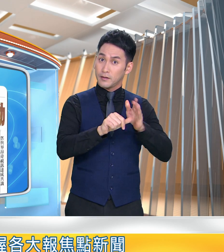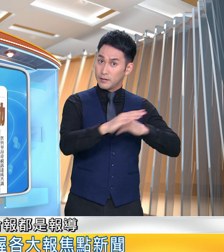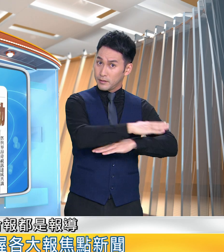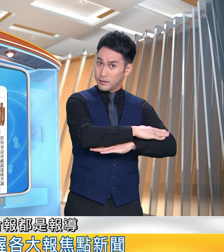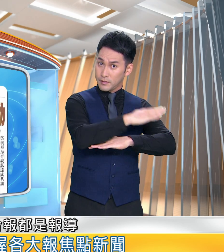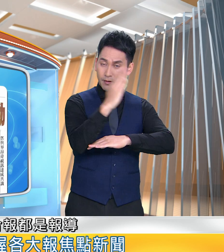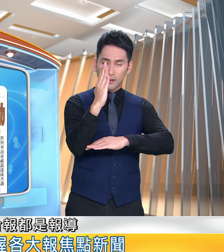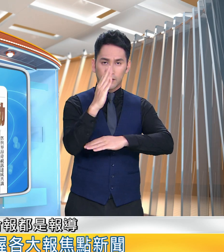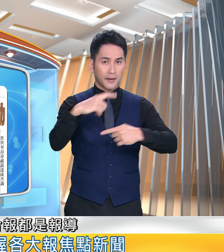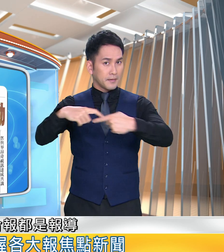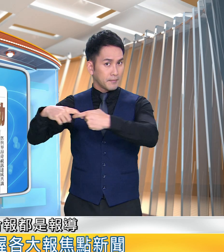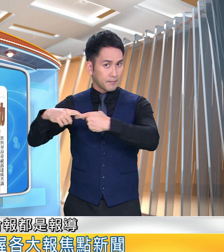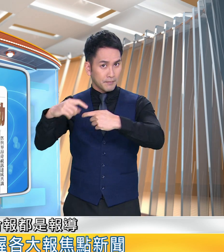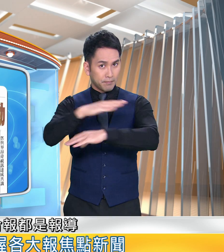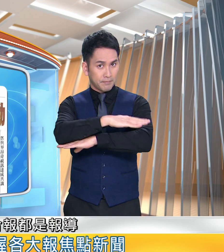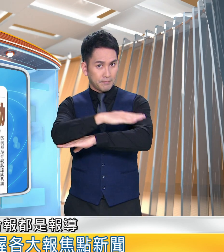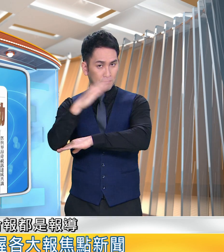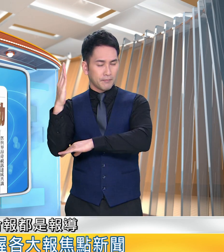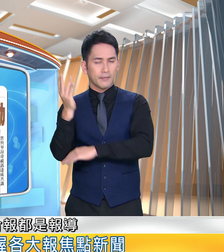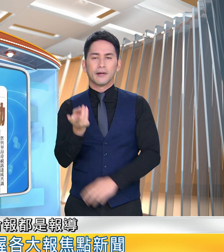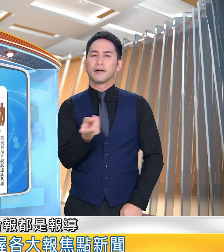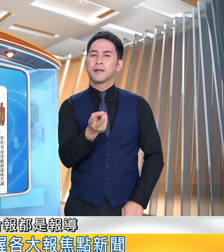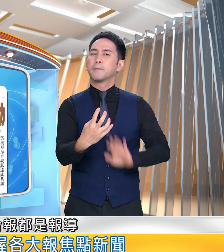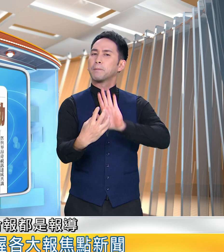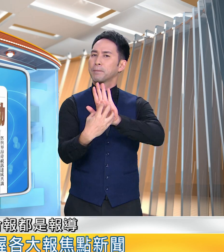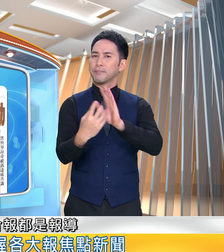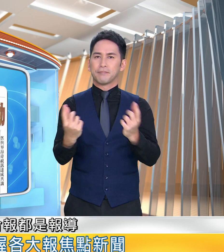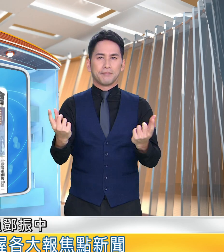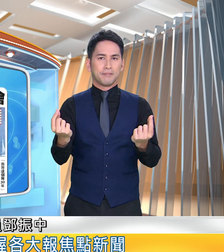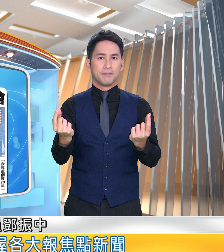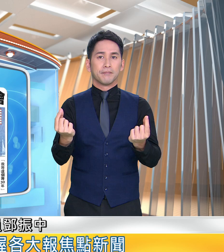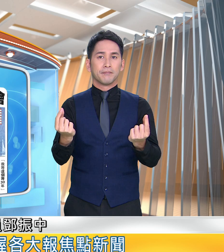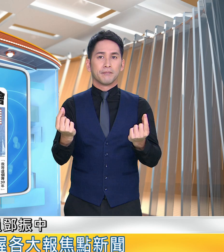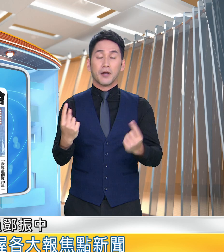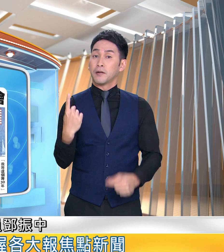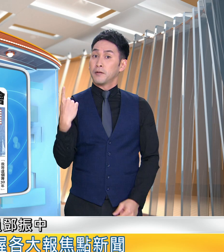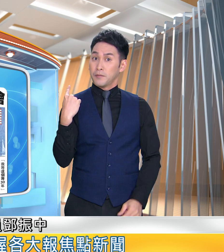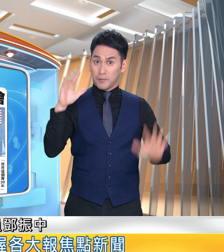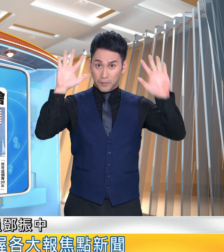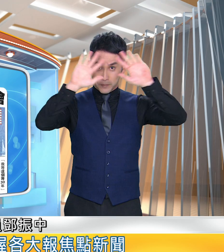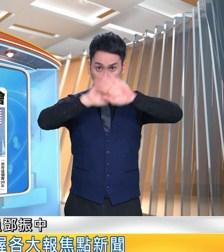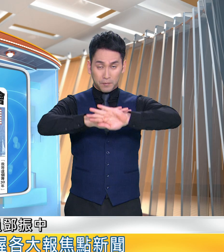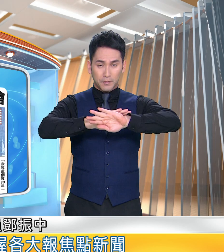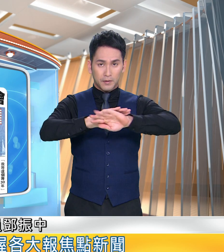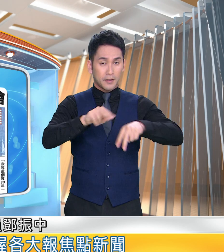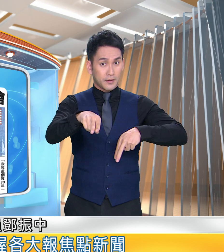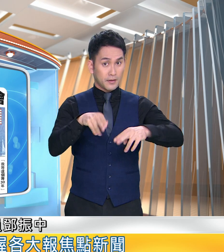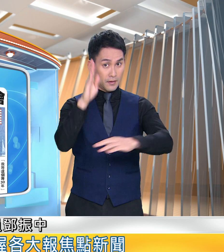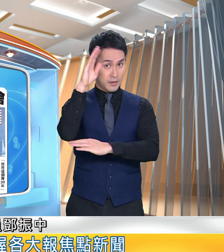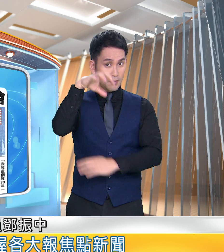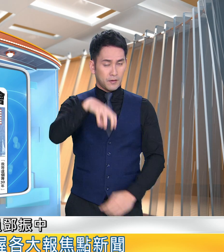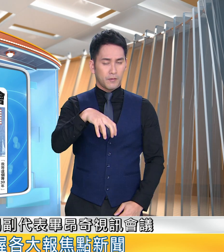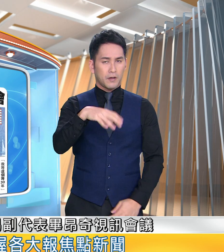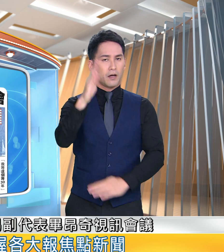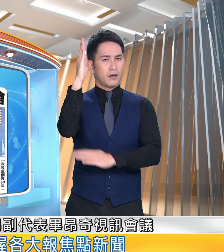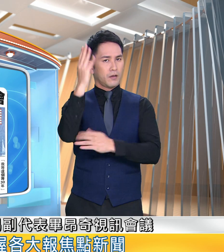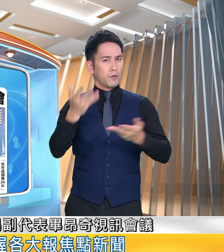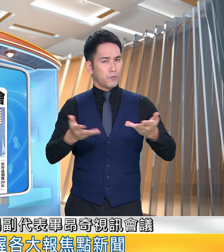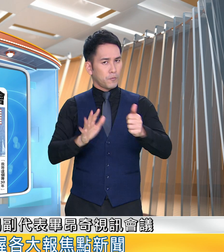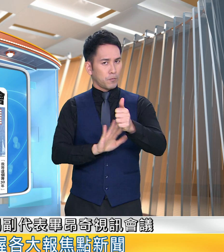自由时报跟联合报都是报道，行政院政务委员邓振中昨晚和美国贸易副